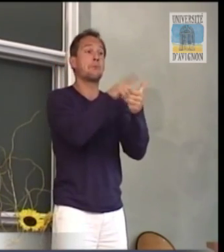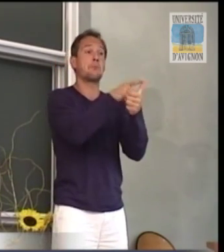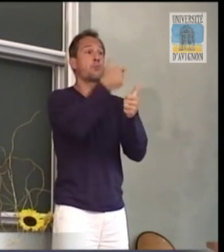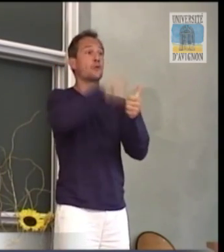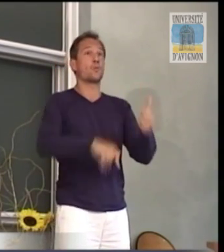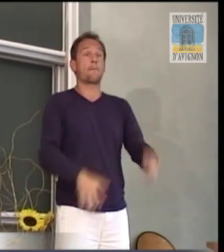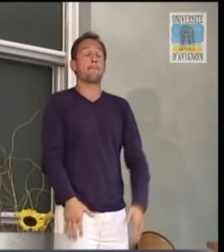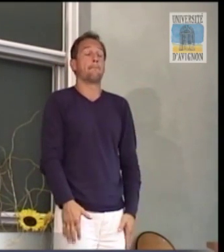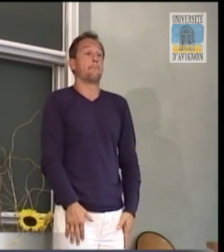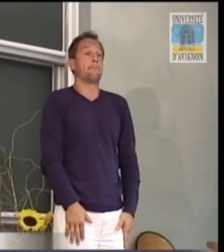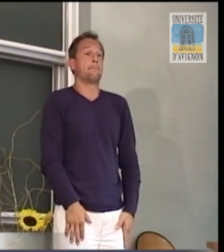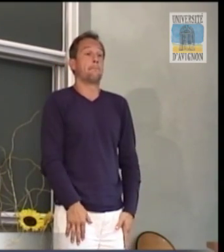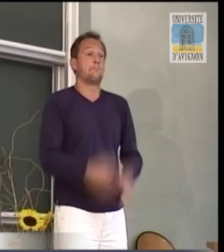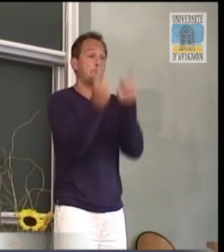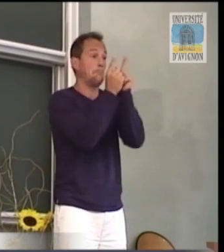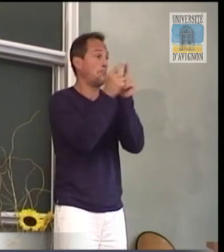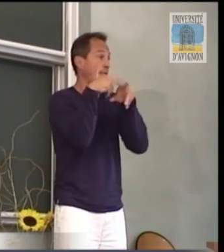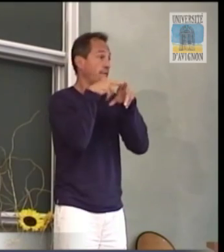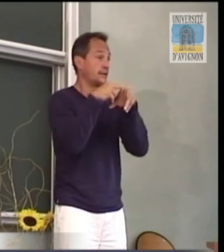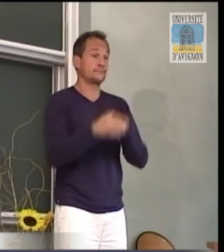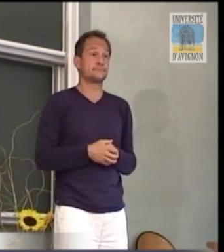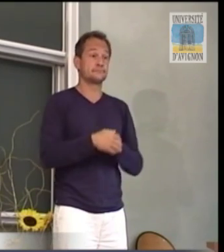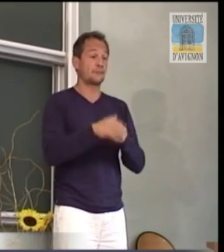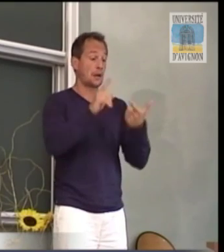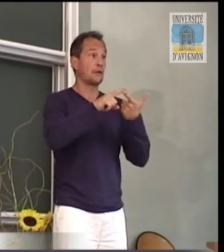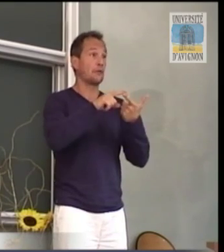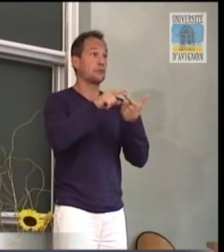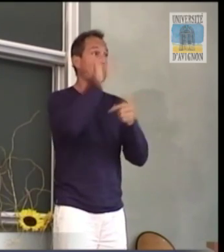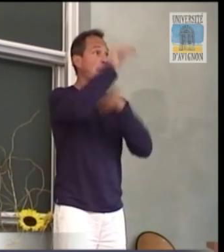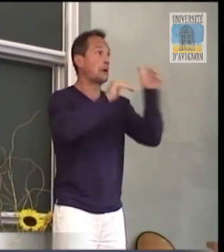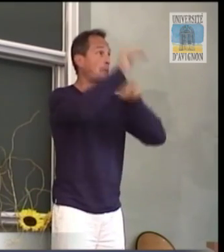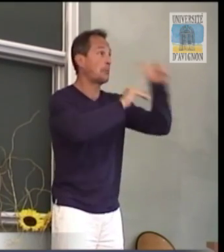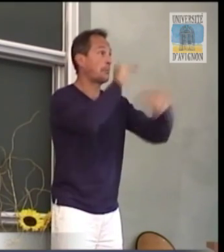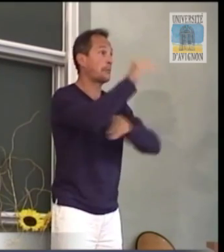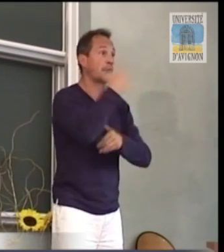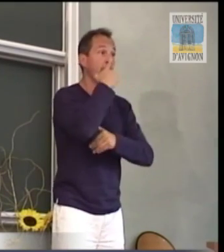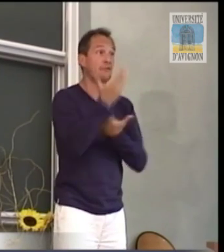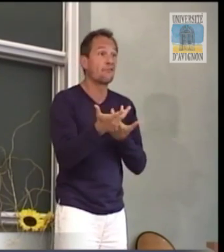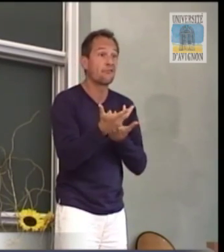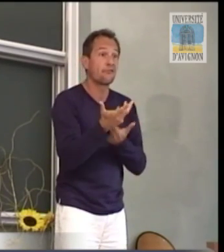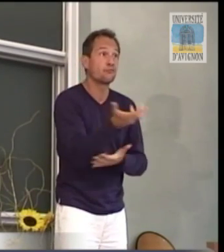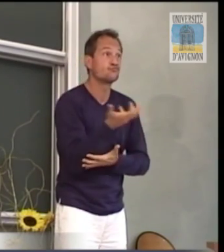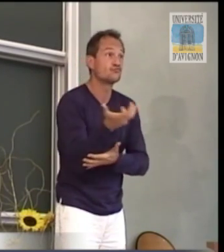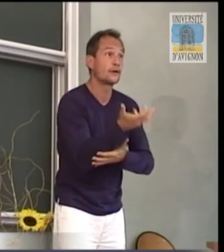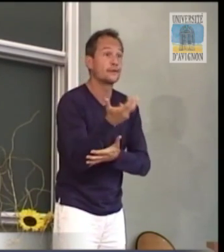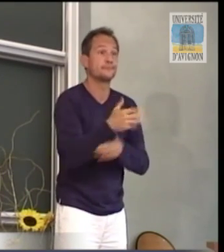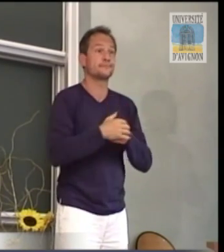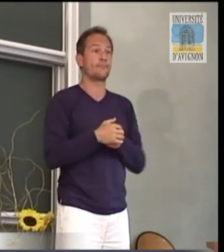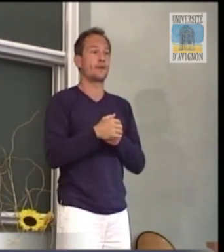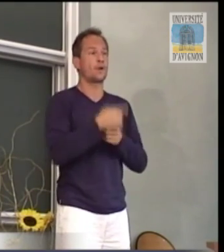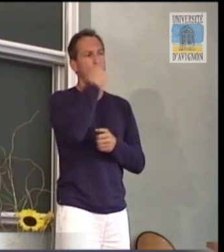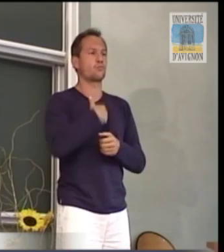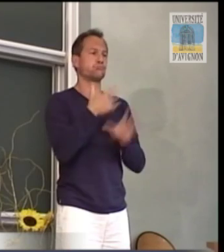aucune, que l'autre qui réclame ne fait appel qu'à la compassion et à la charité, certains diront solidarité, mais qui pour moi est un